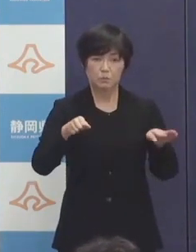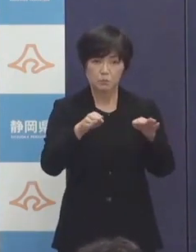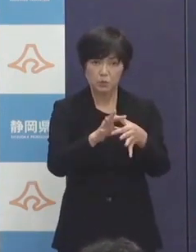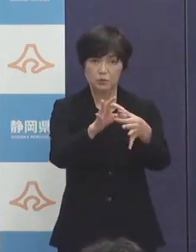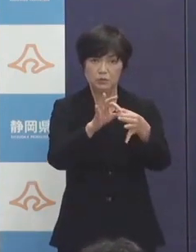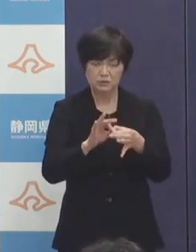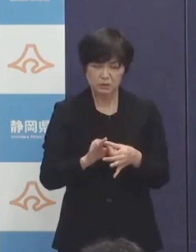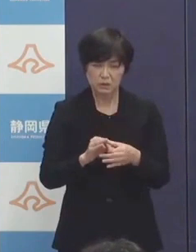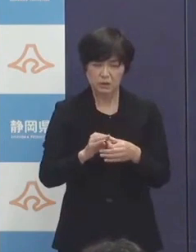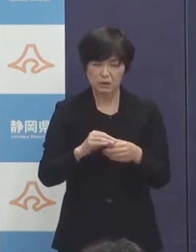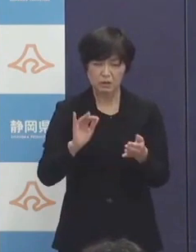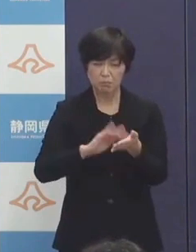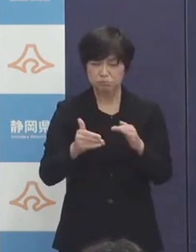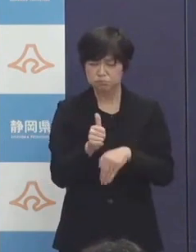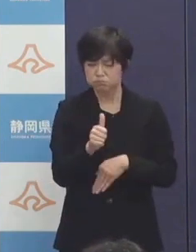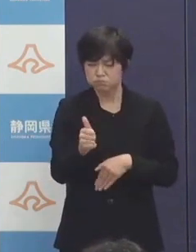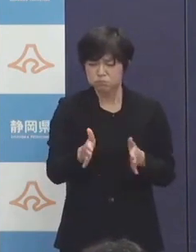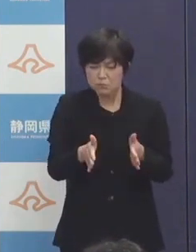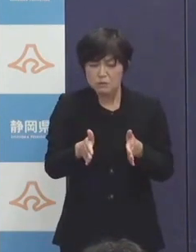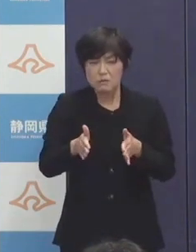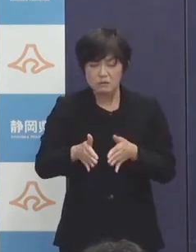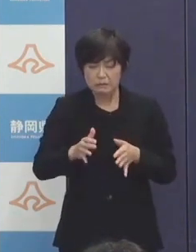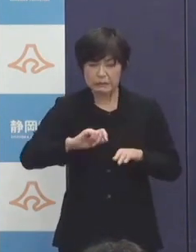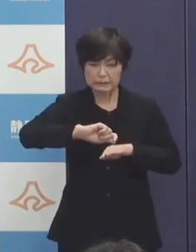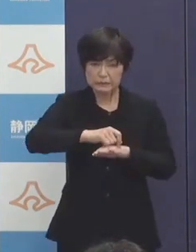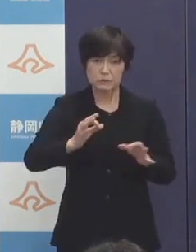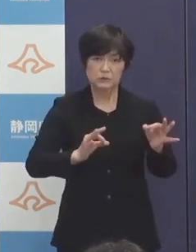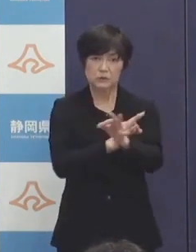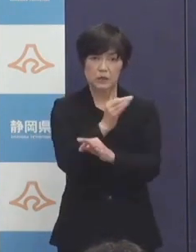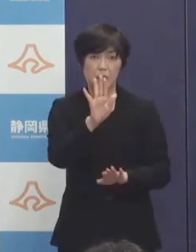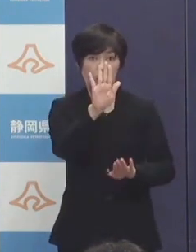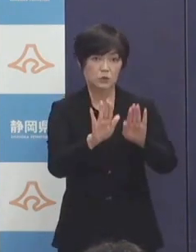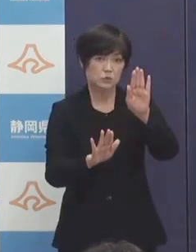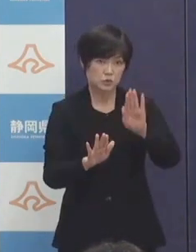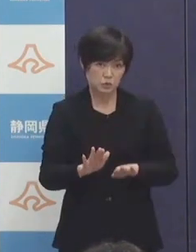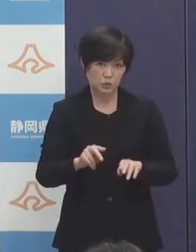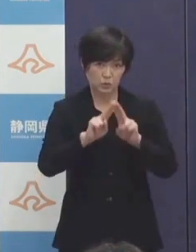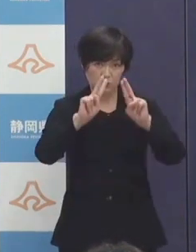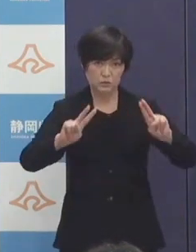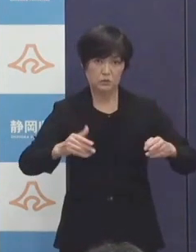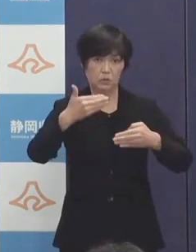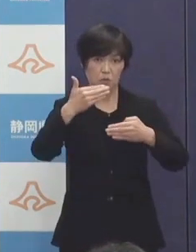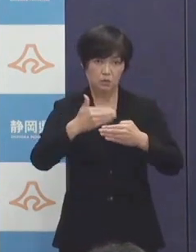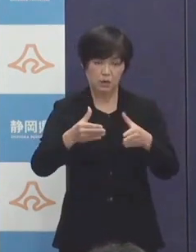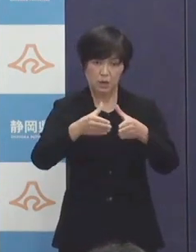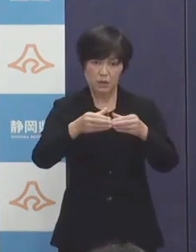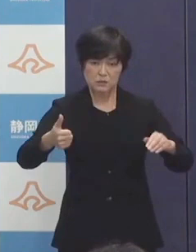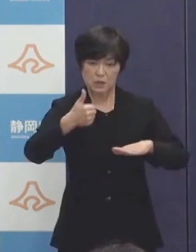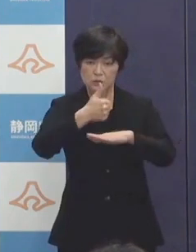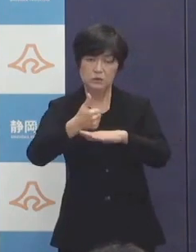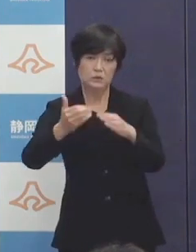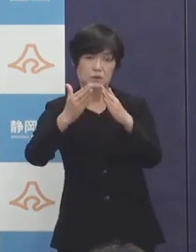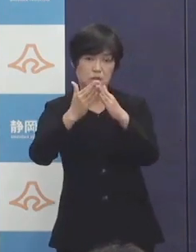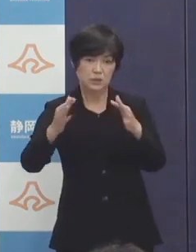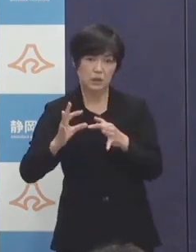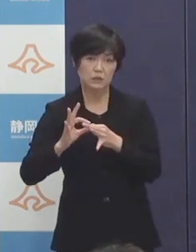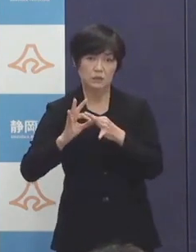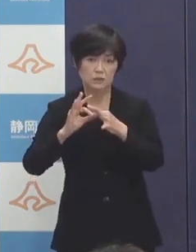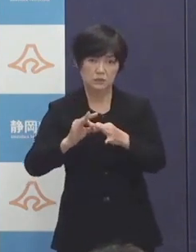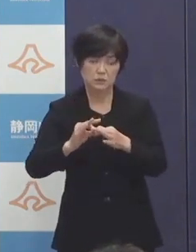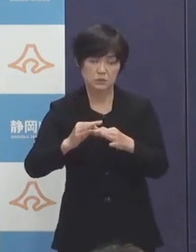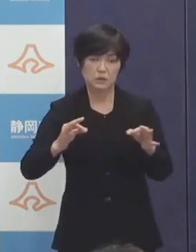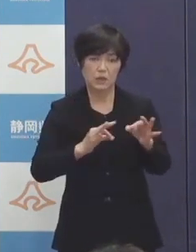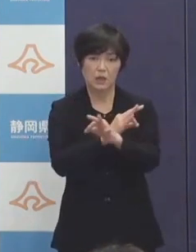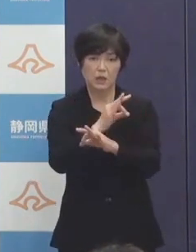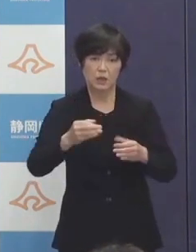診控え等により厳しい経営状況にありますので、本県におきましても全国知事会を通じて経営安定